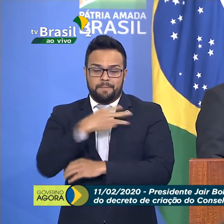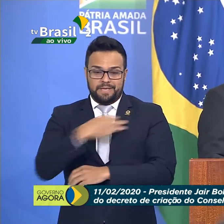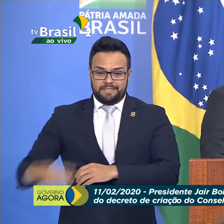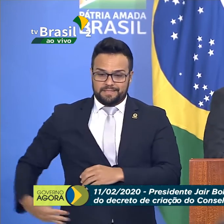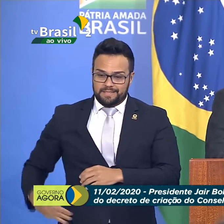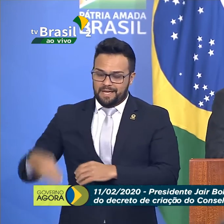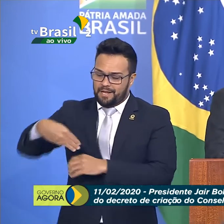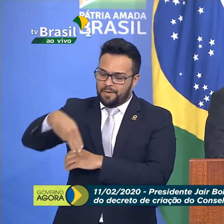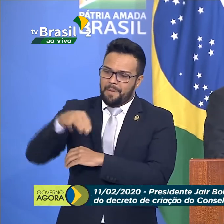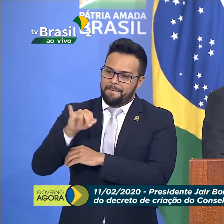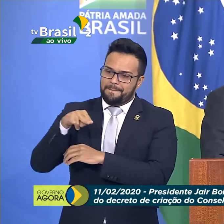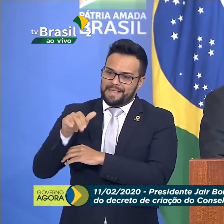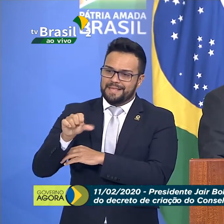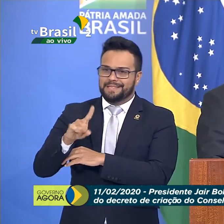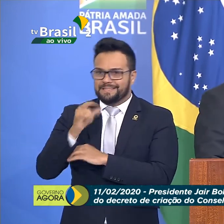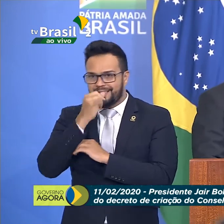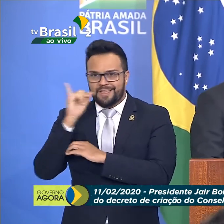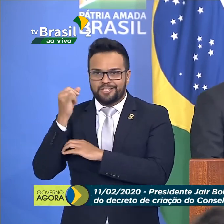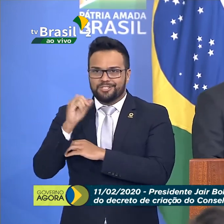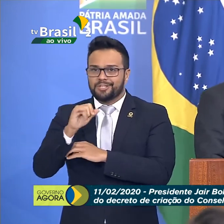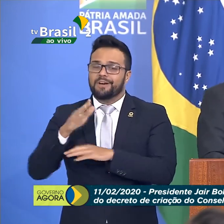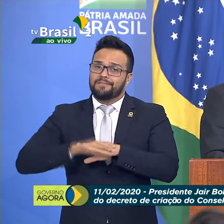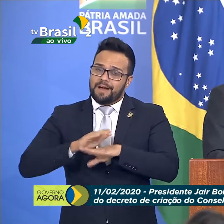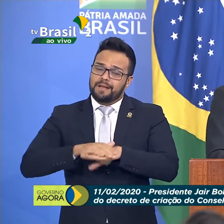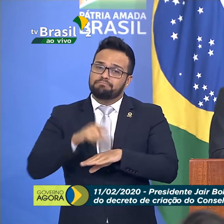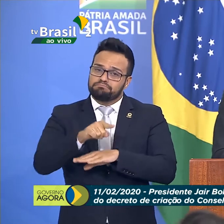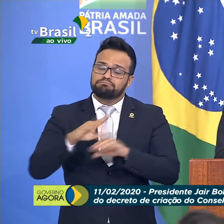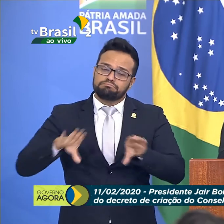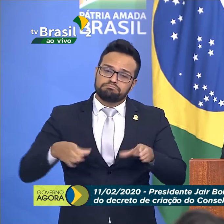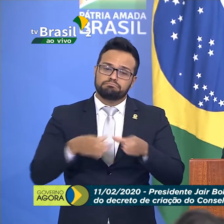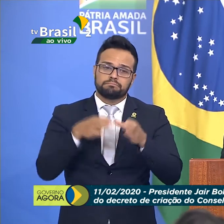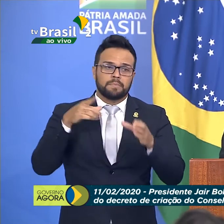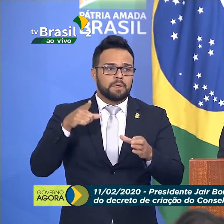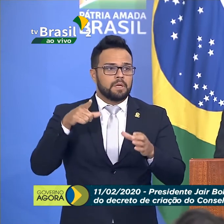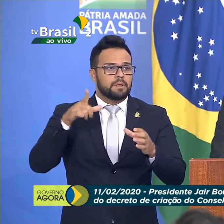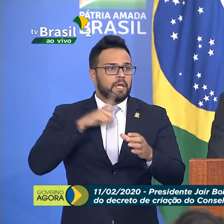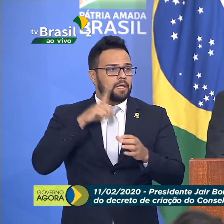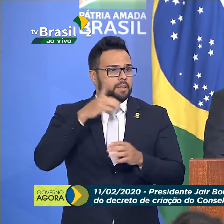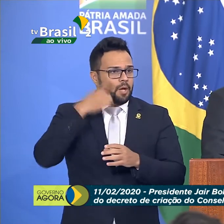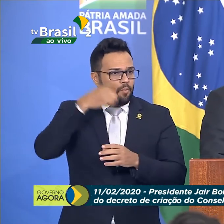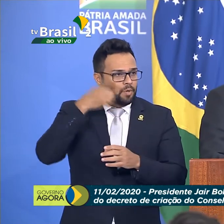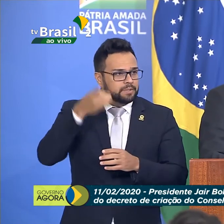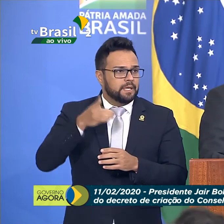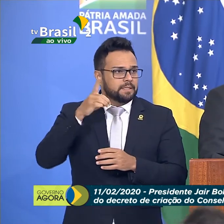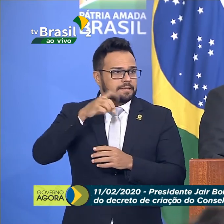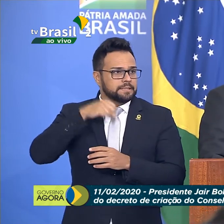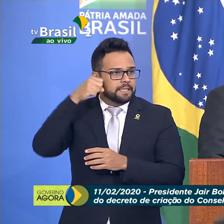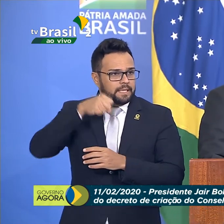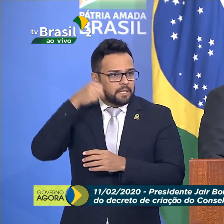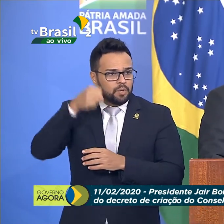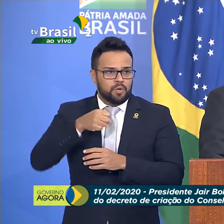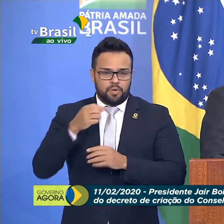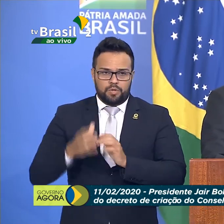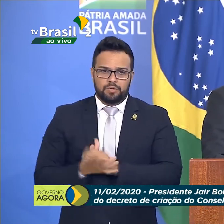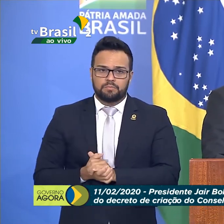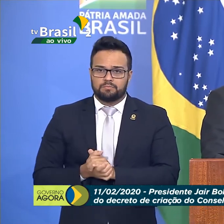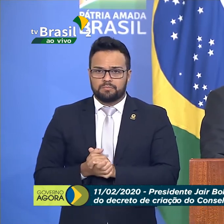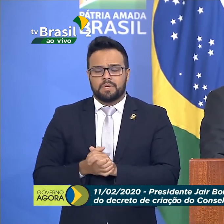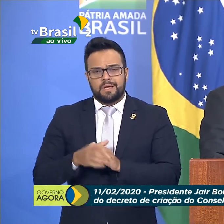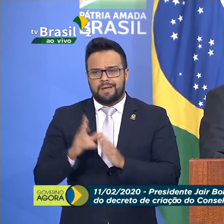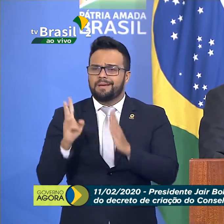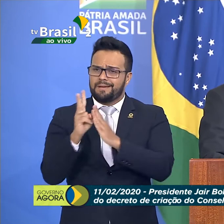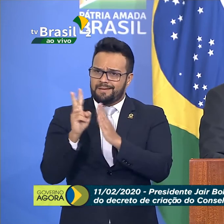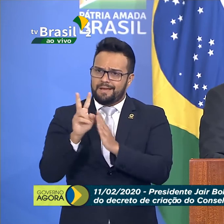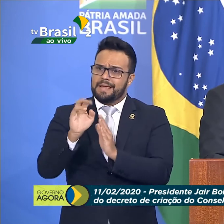um projeto, de modo que vai depender do parlamento, temos aqui deputados e senadores, de modo que os nossos irmãos índios,